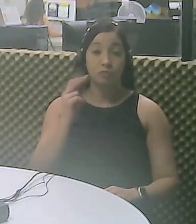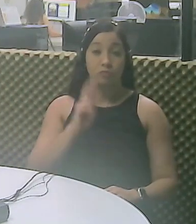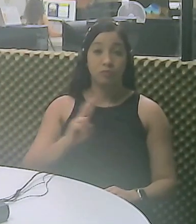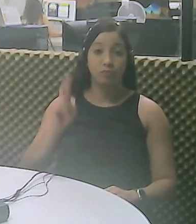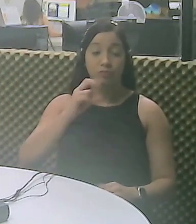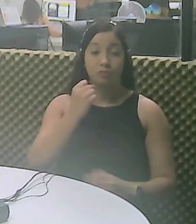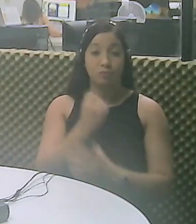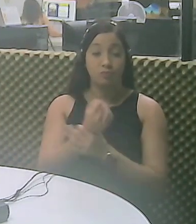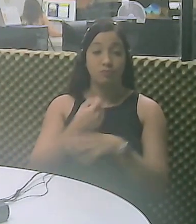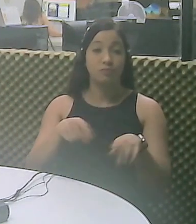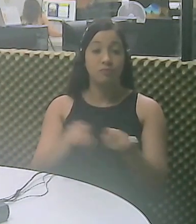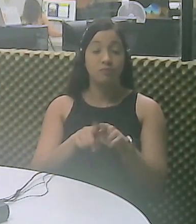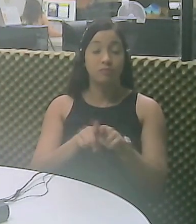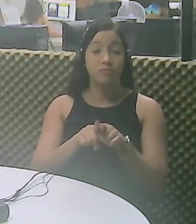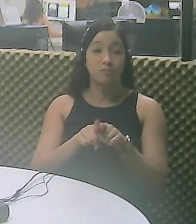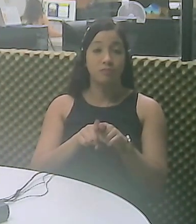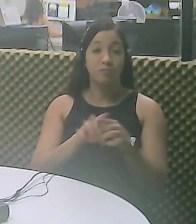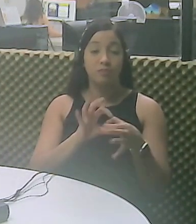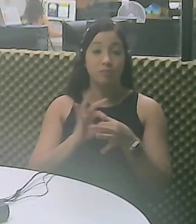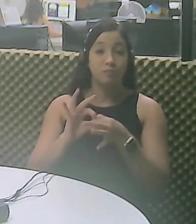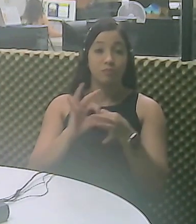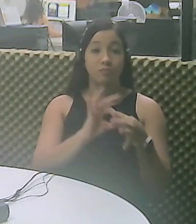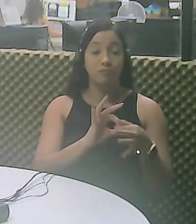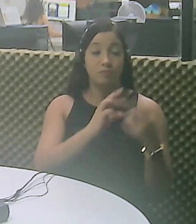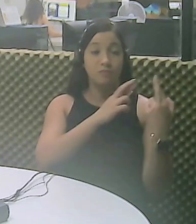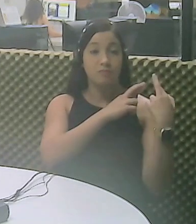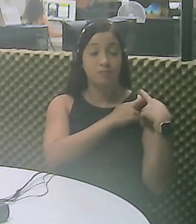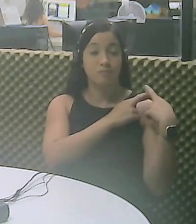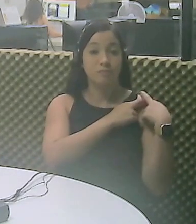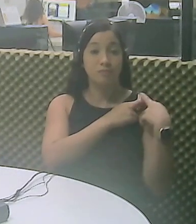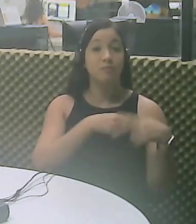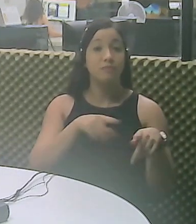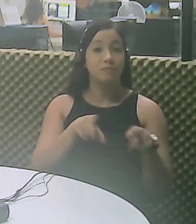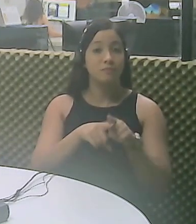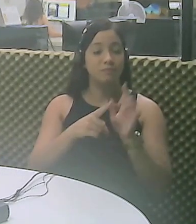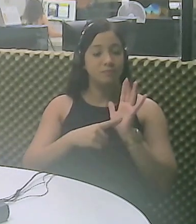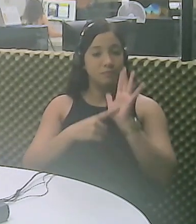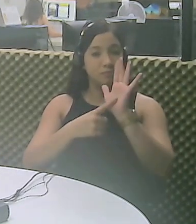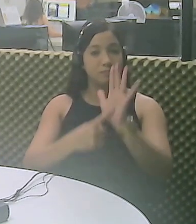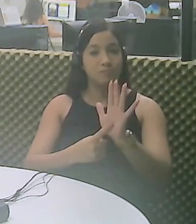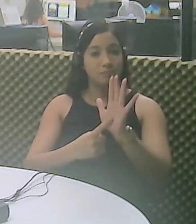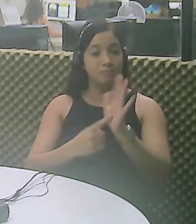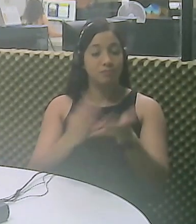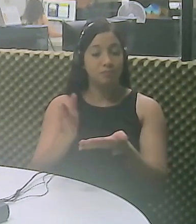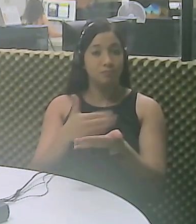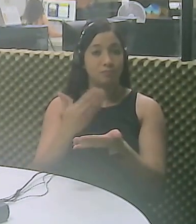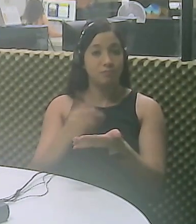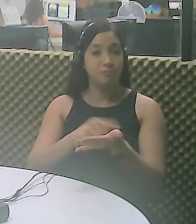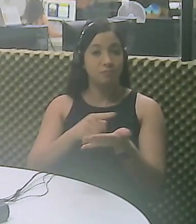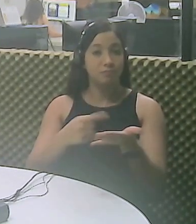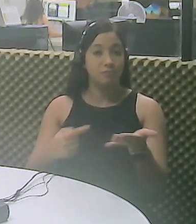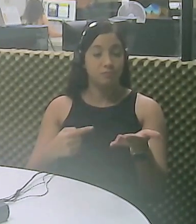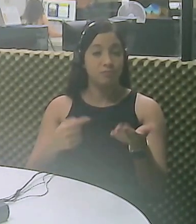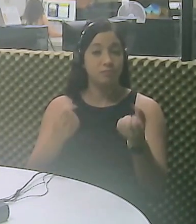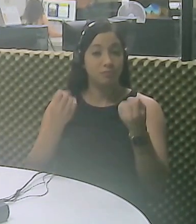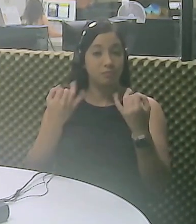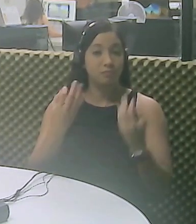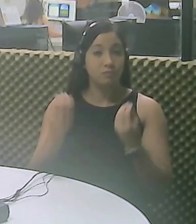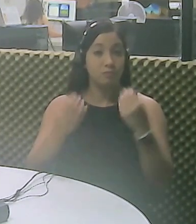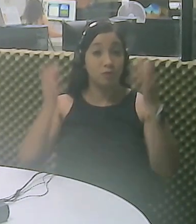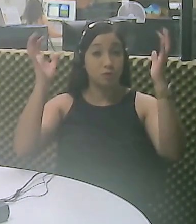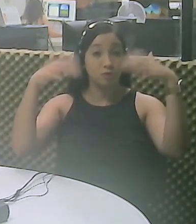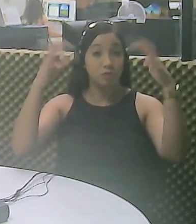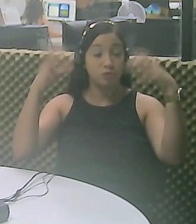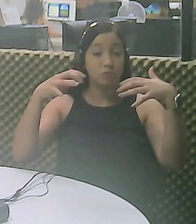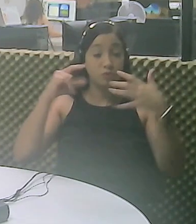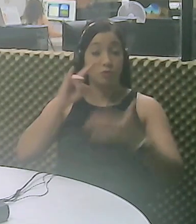de segurança e parceiros com atribuições. Ocasião em que também será apresentada a cartilha do plano de emergência pluviométrica atualizada